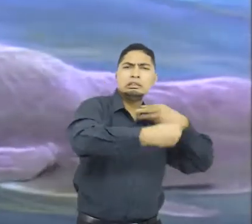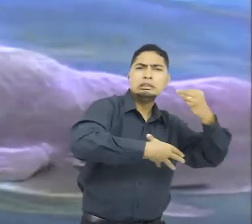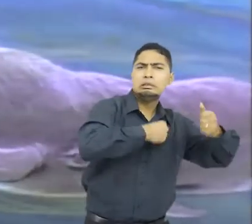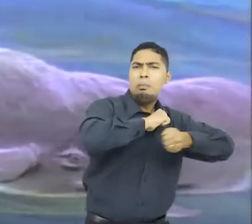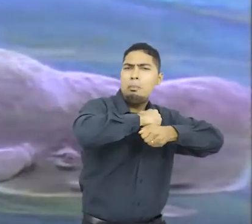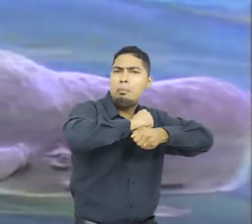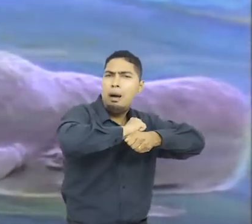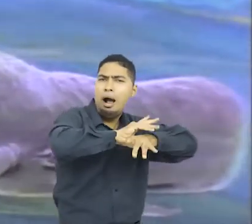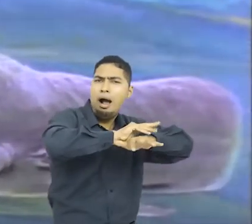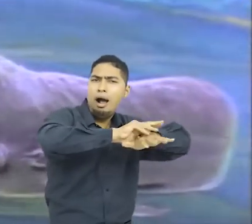se reproduzam.